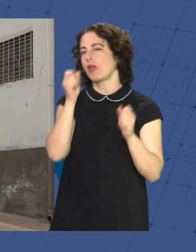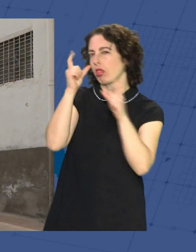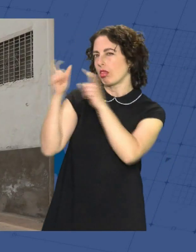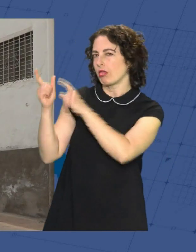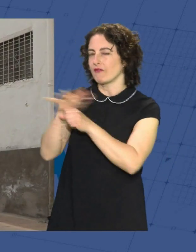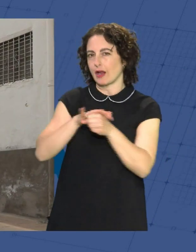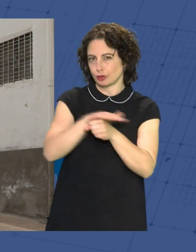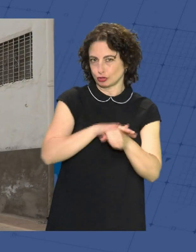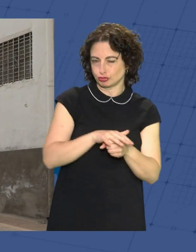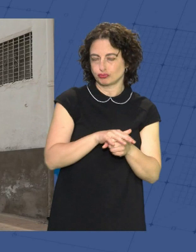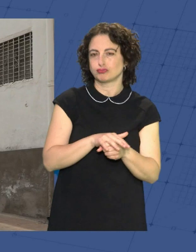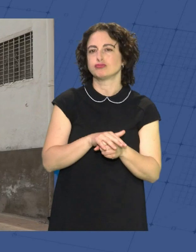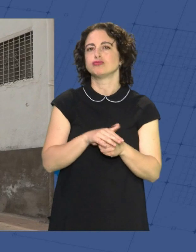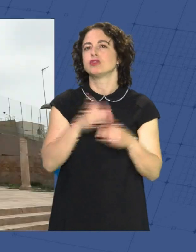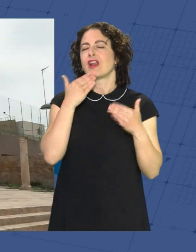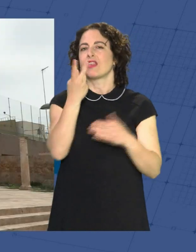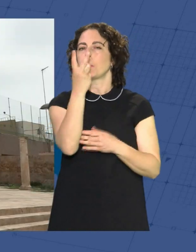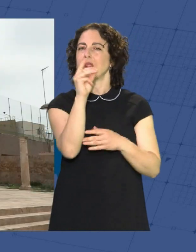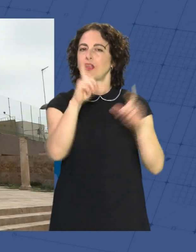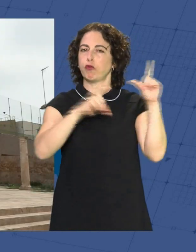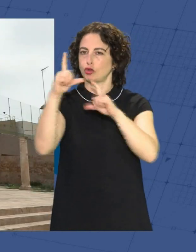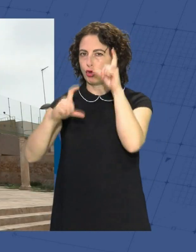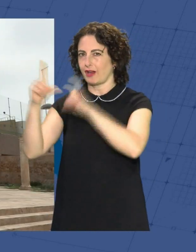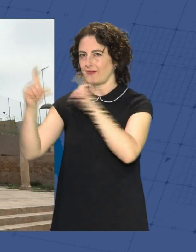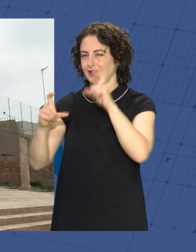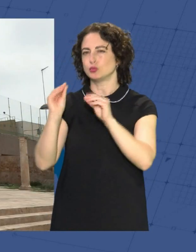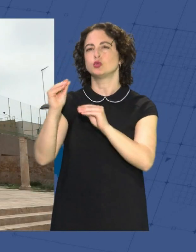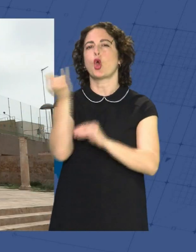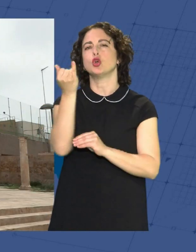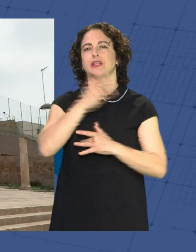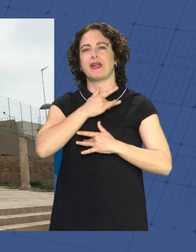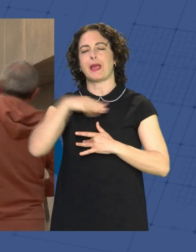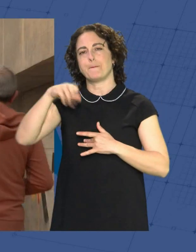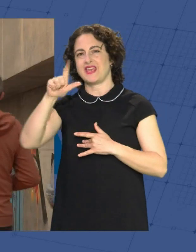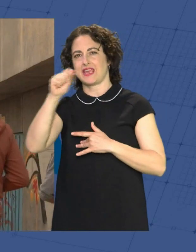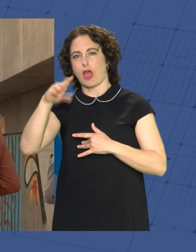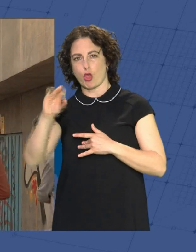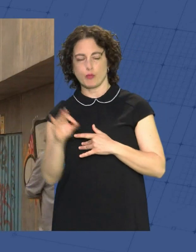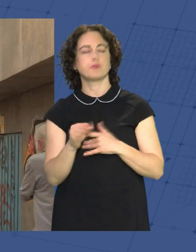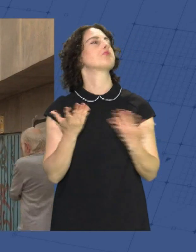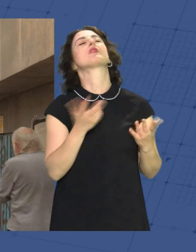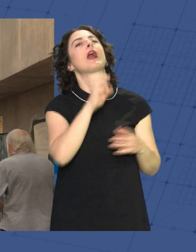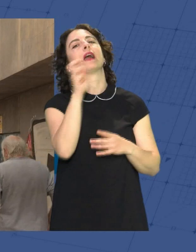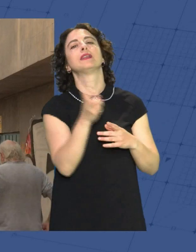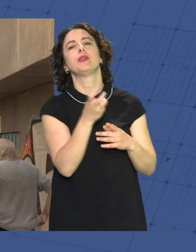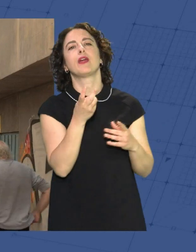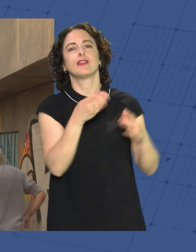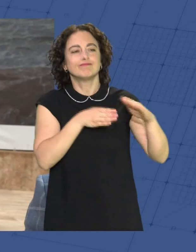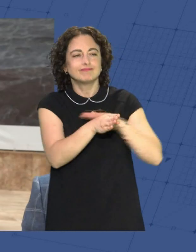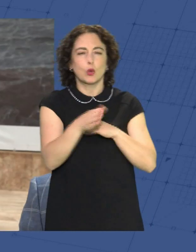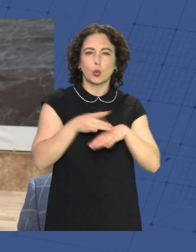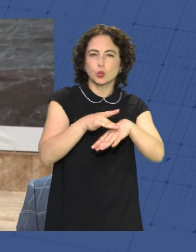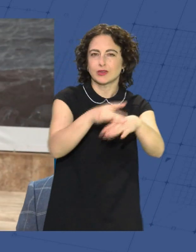estos barrios a través de 20 fotografías de José María Mellado. Es una actividad que nos adentra en una ruta urbana.